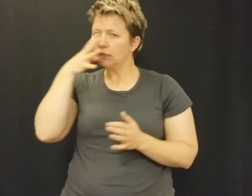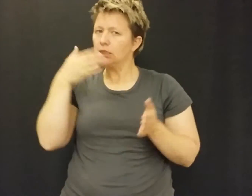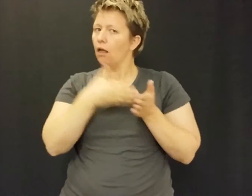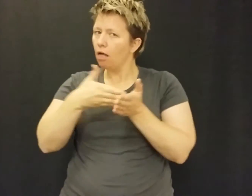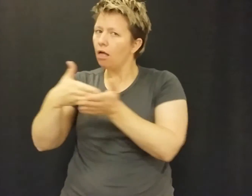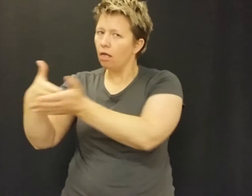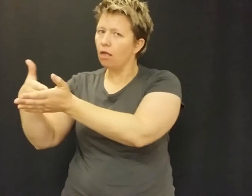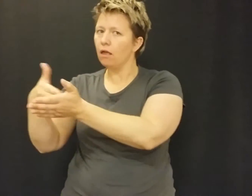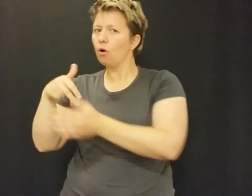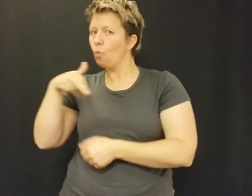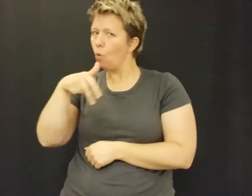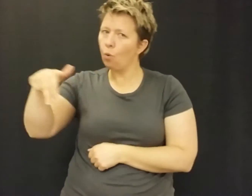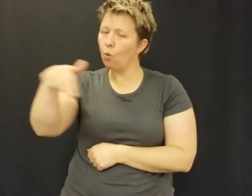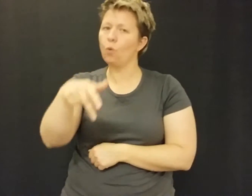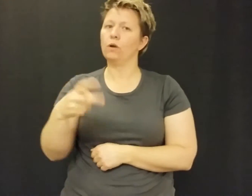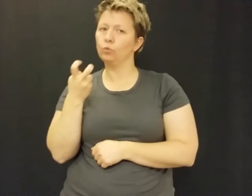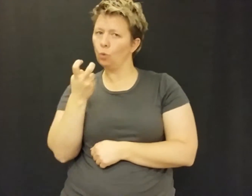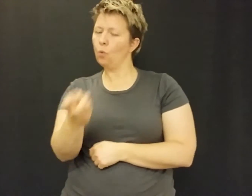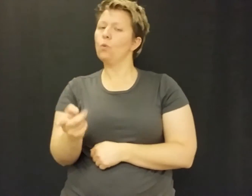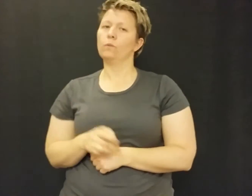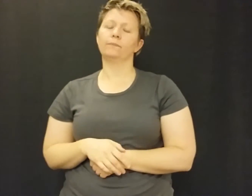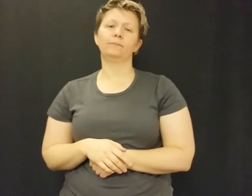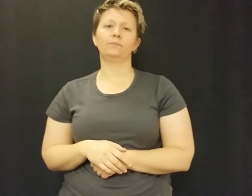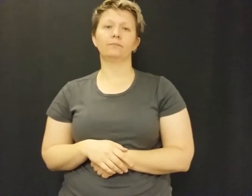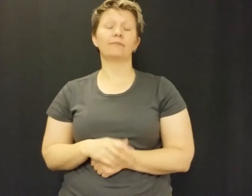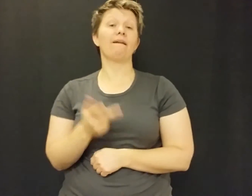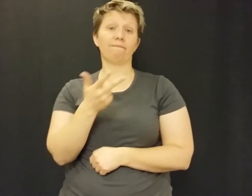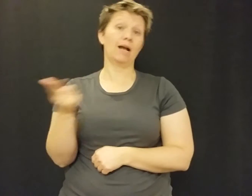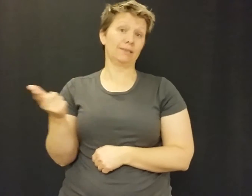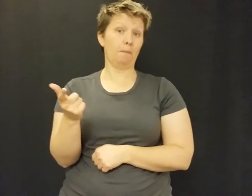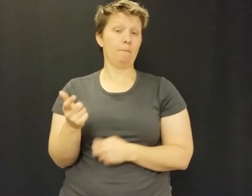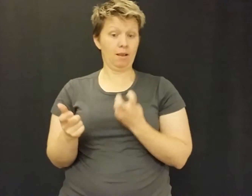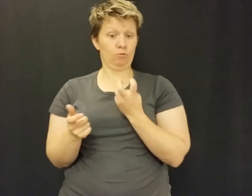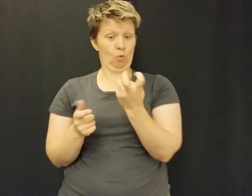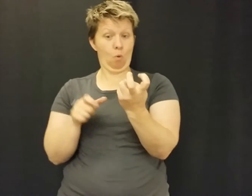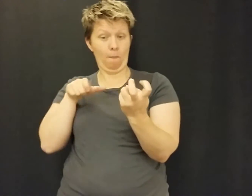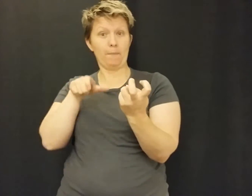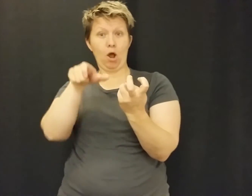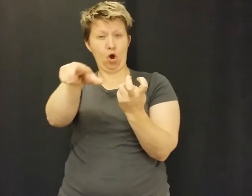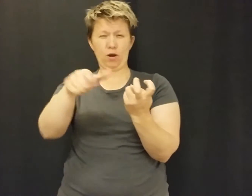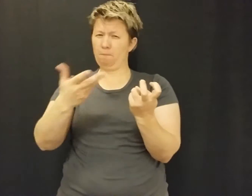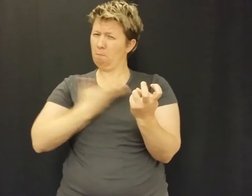Der er for eksempel perroner så hullede som pløjemarker. Det er hverdagskost, når man går med hvid stok.